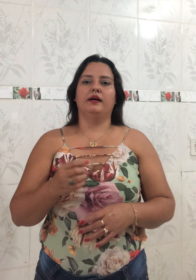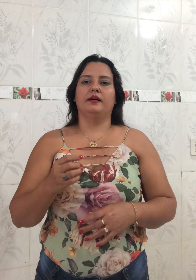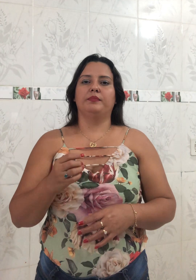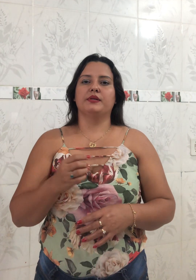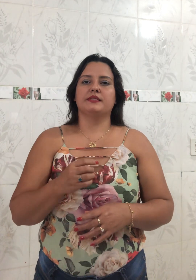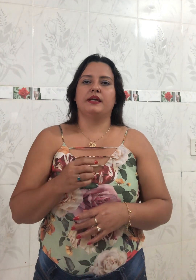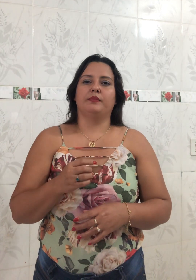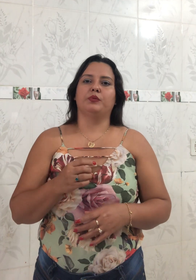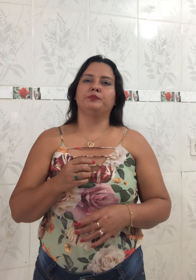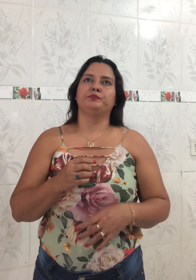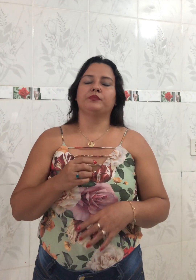Por exemplo,